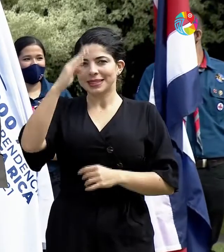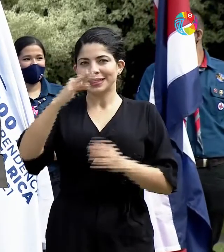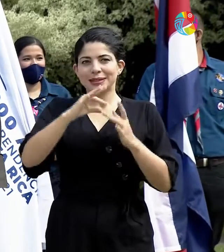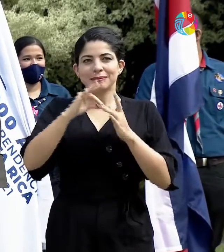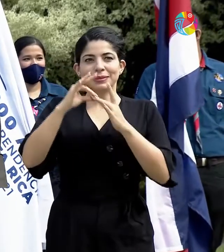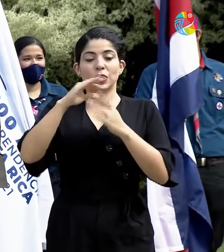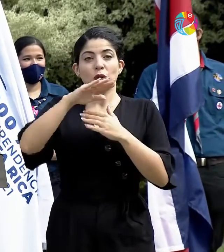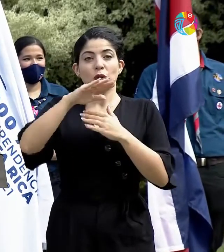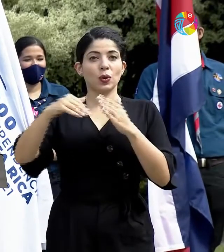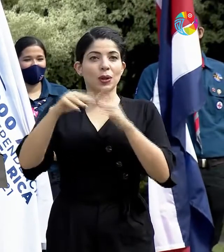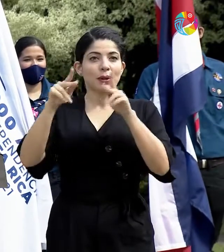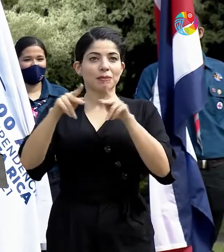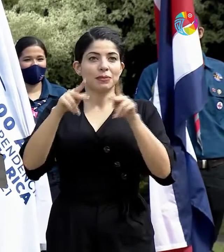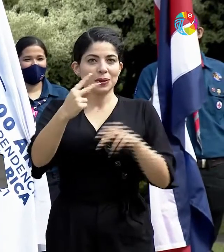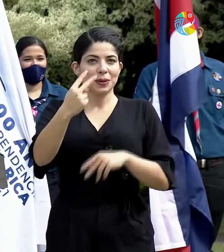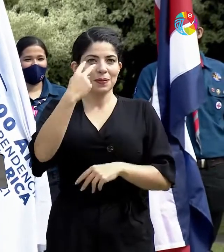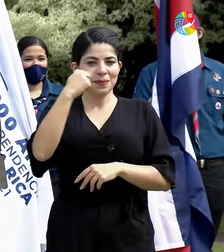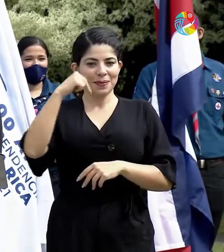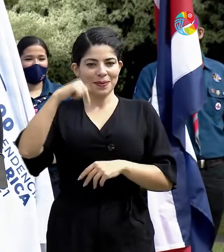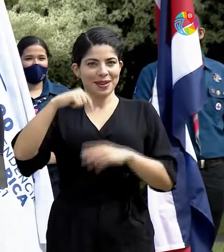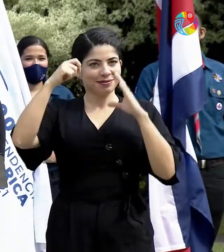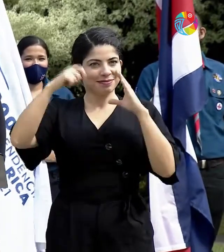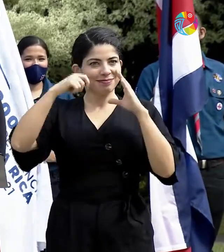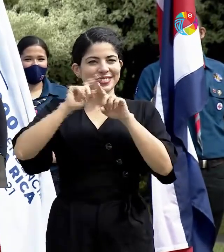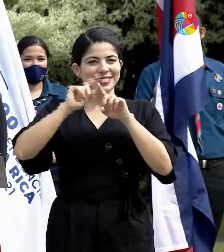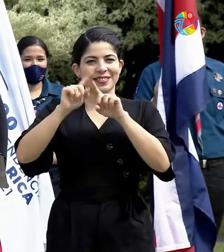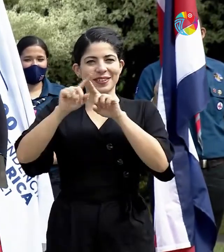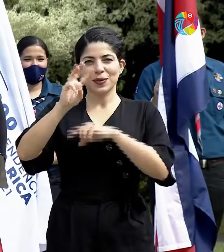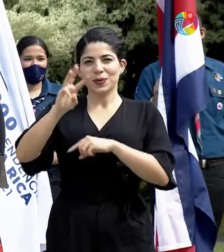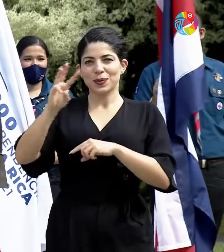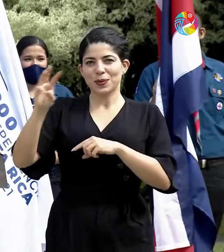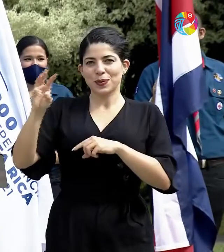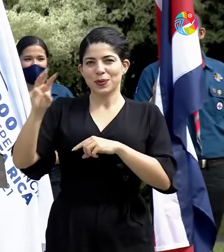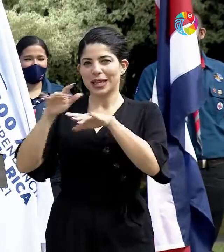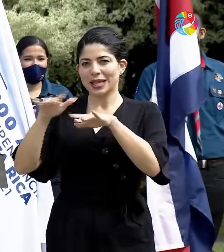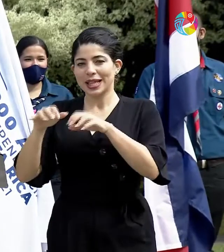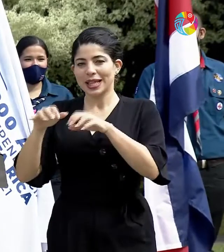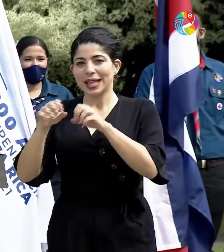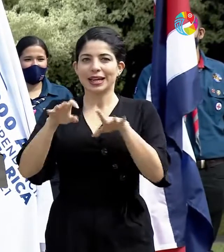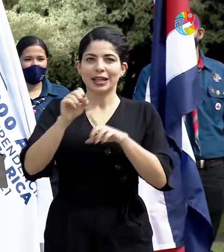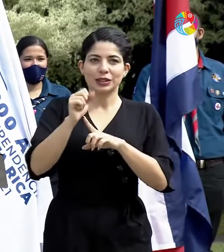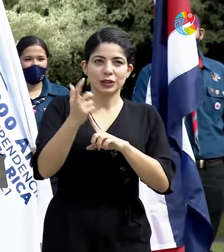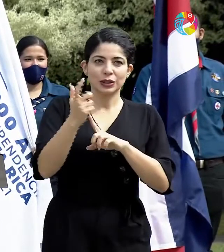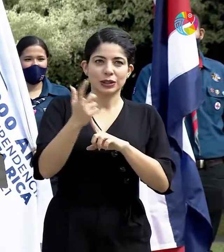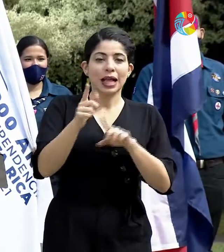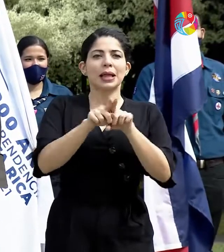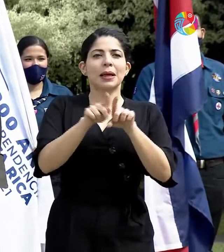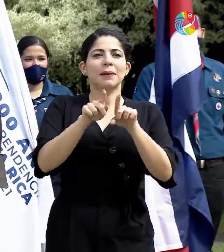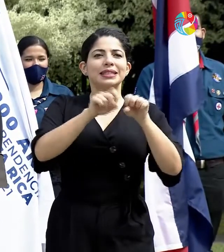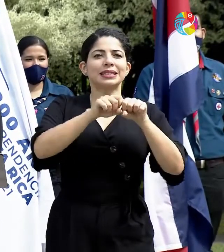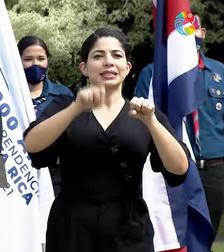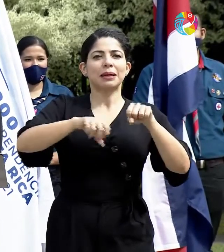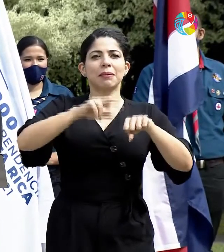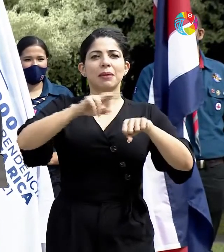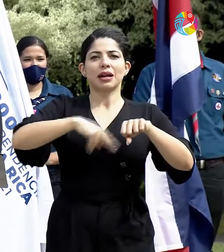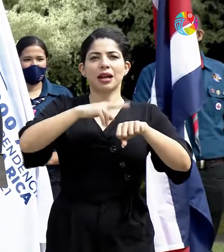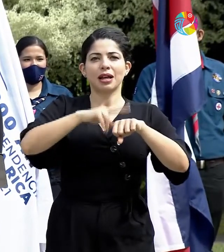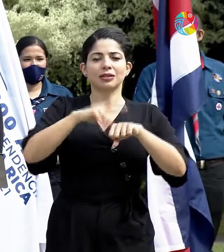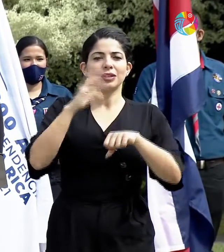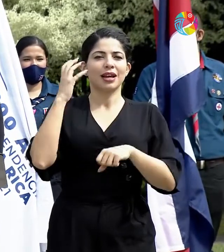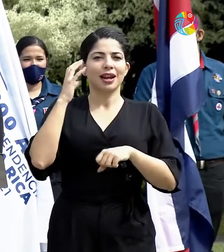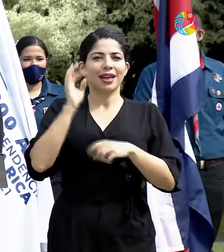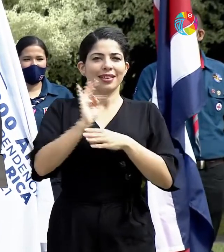todos los que siguen esta transmisión por las diferentes plataformas digitales, redes sociales, así como el Sistema Nacional de Radio y